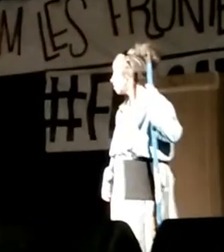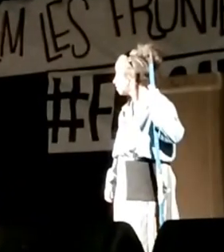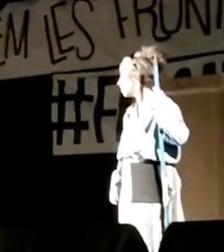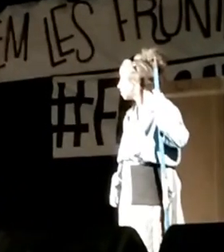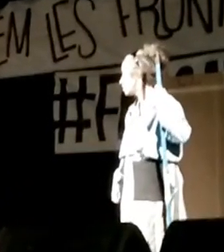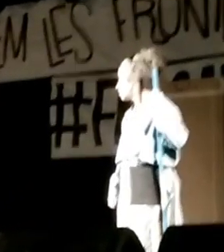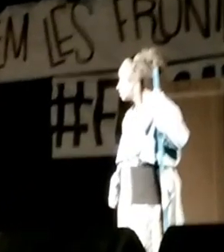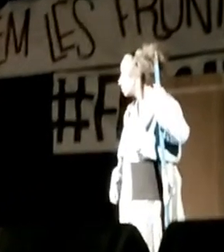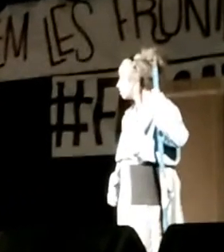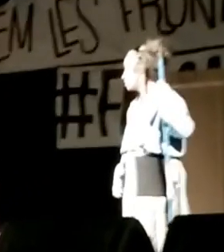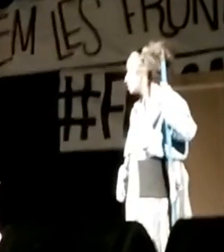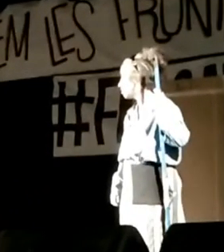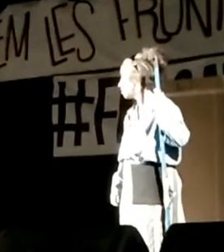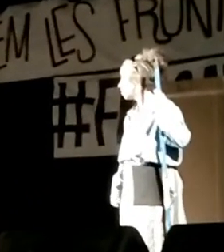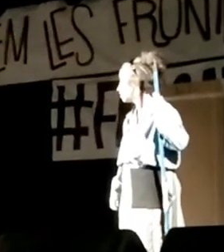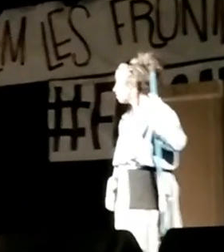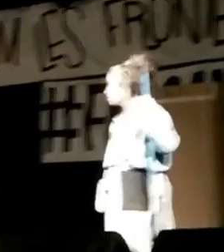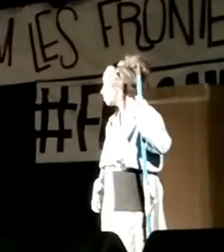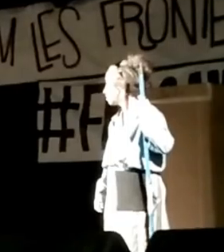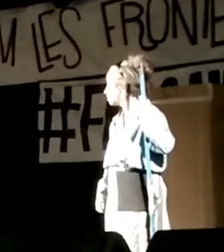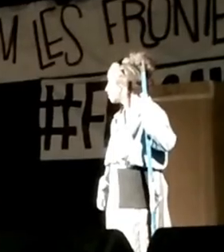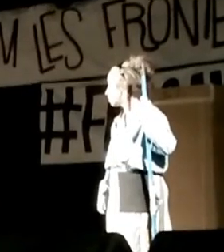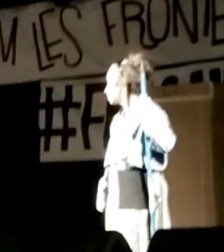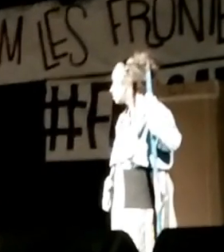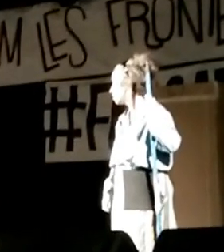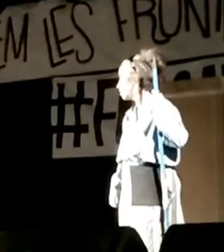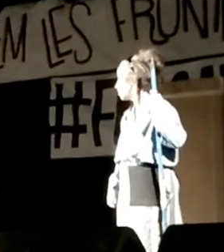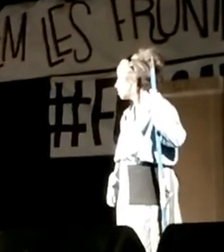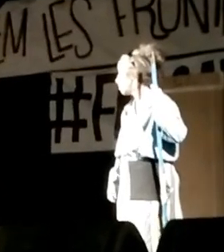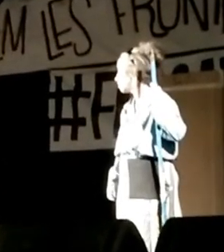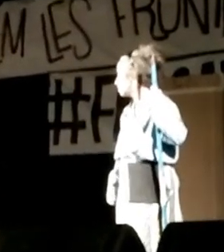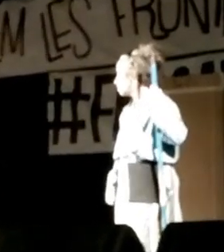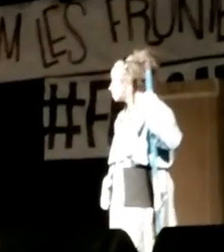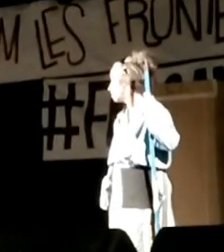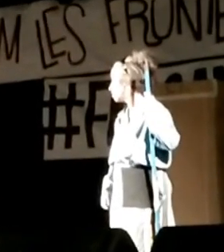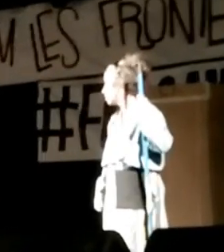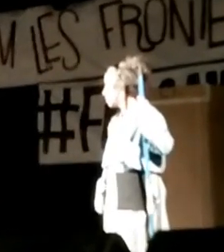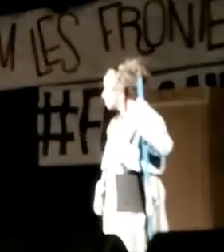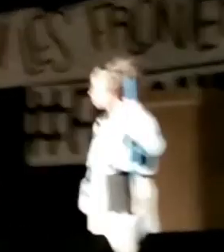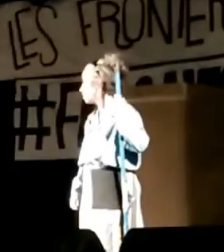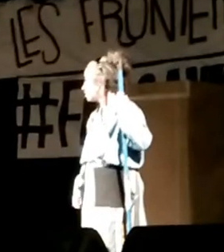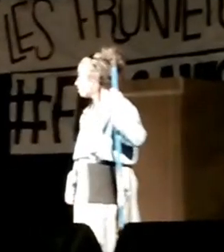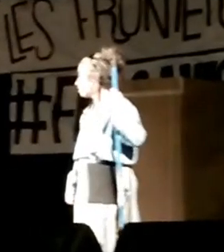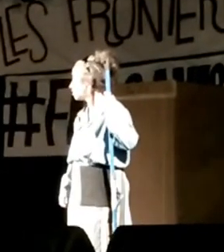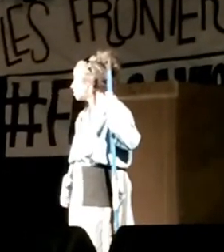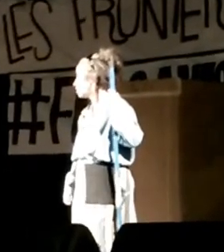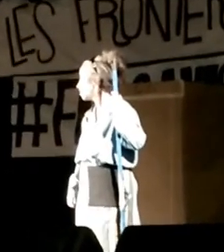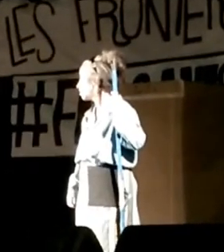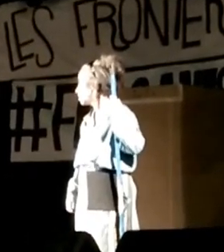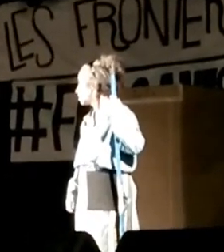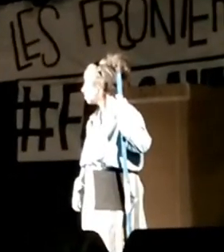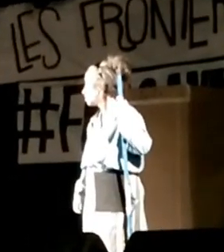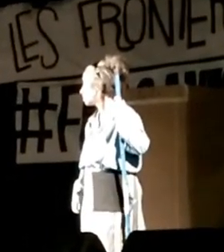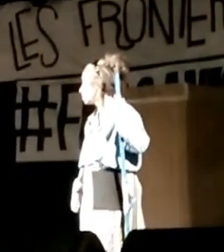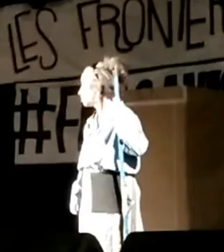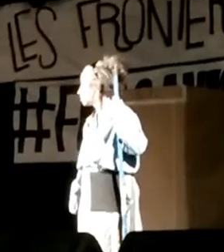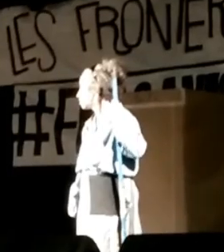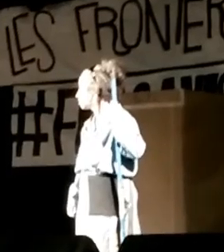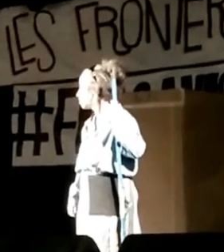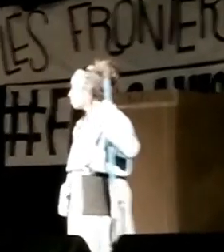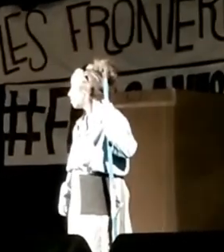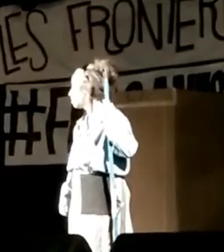que vosaltres vulgueu que callem, per moltes lleis mordassa, per molt que ens taxeu de terroristes i per molt que ens vulgueu fer callar, no